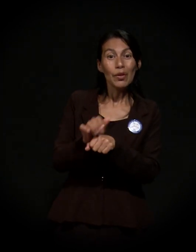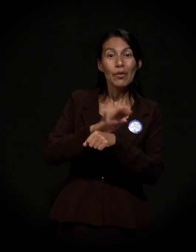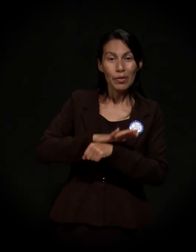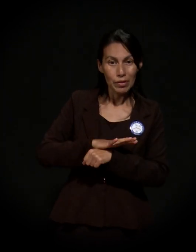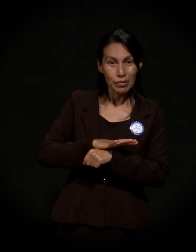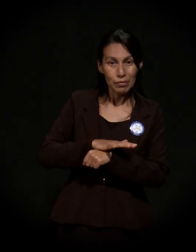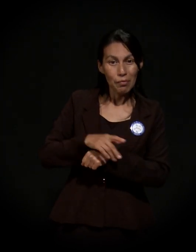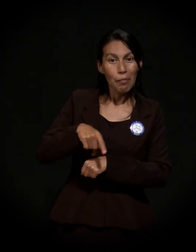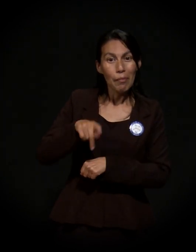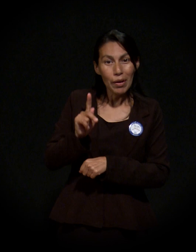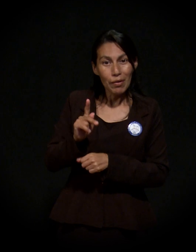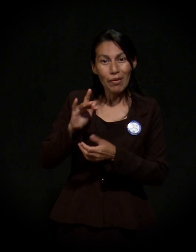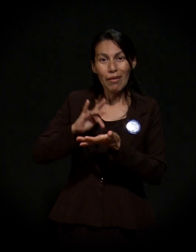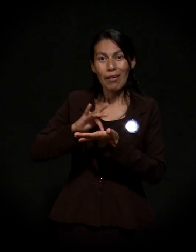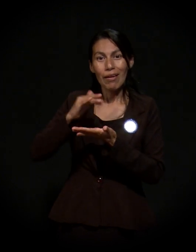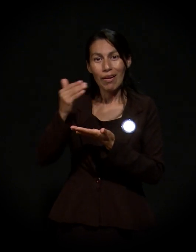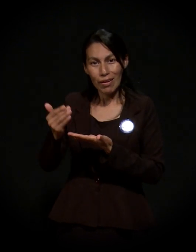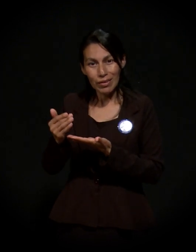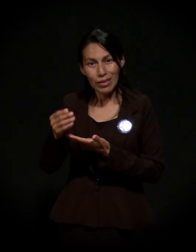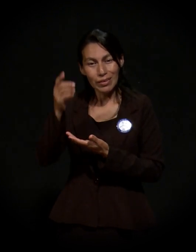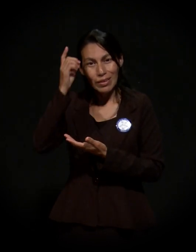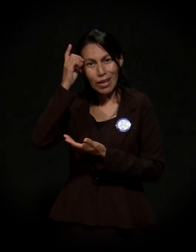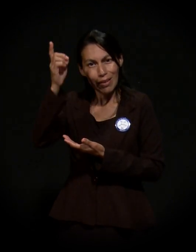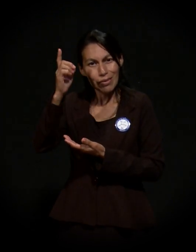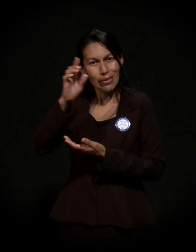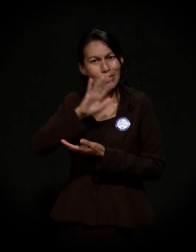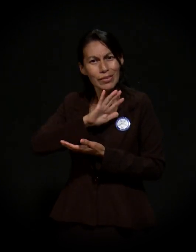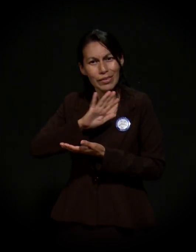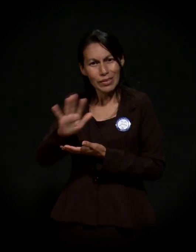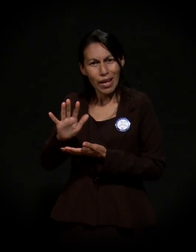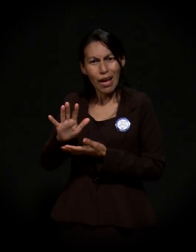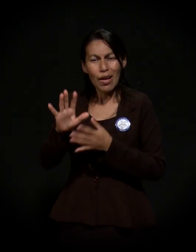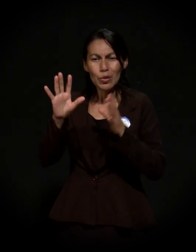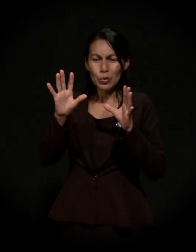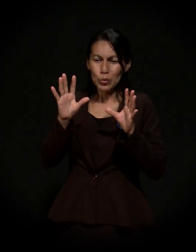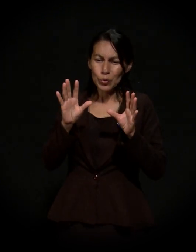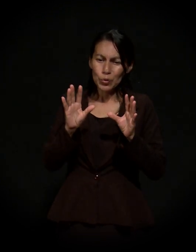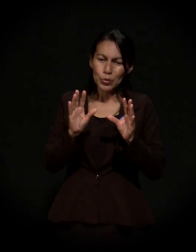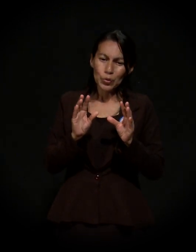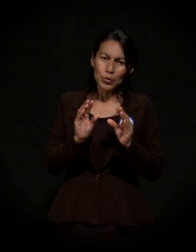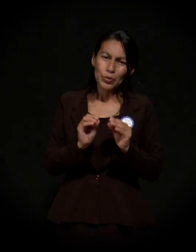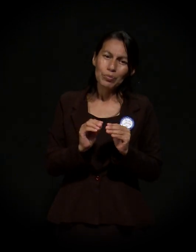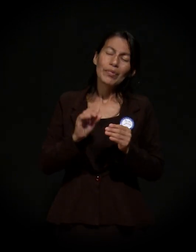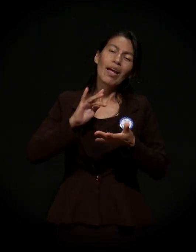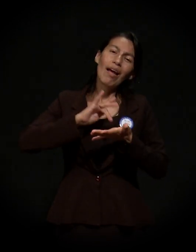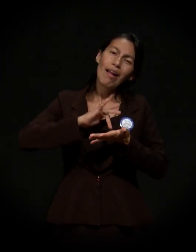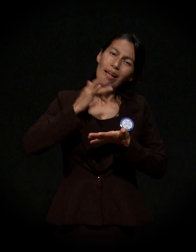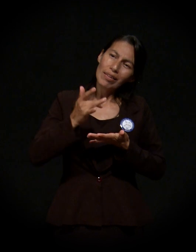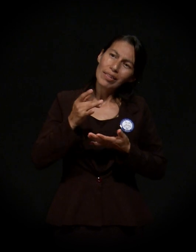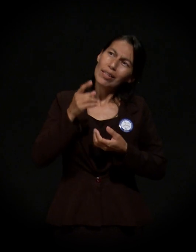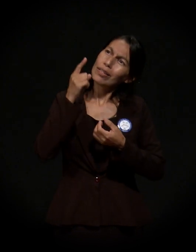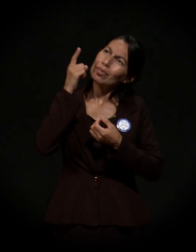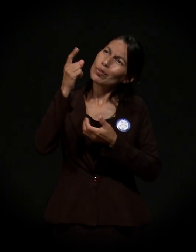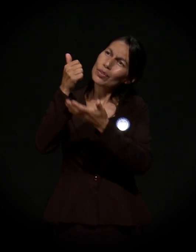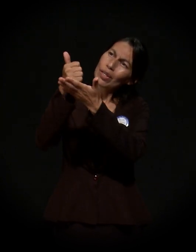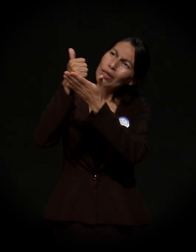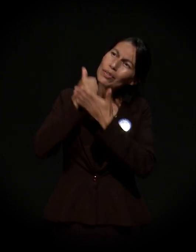enfermado por COVID, pero gracias a Dios, estamos saliendo con su ayuda y su